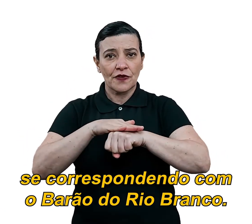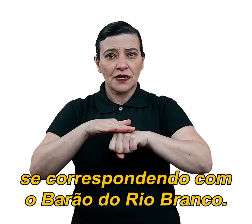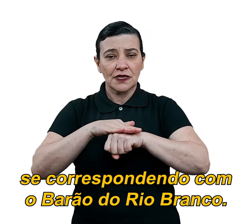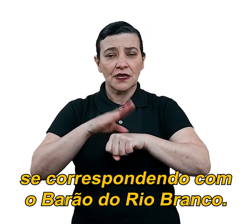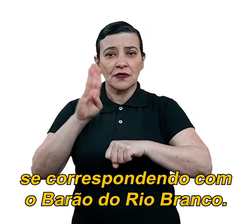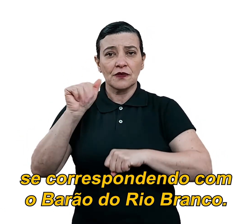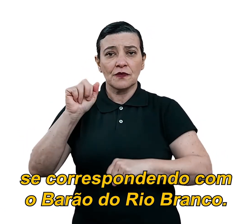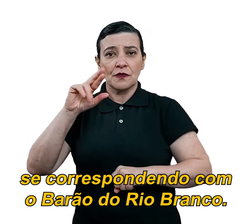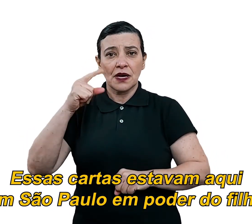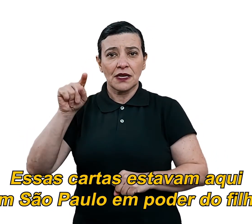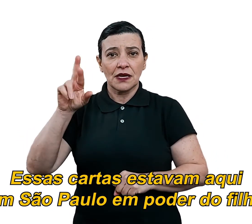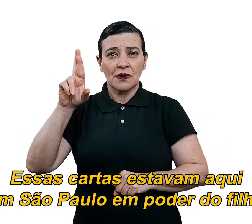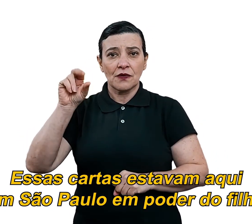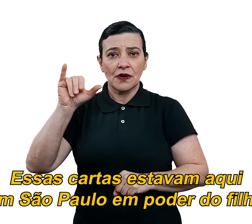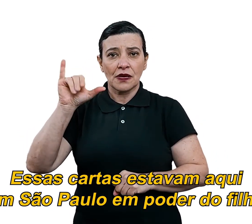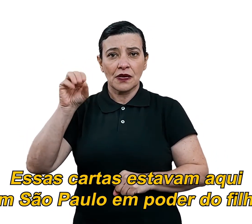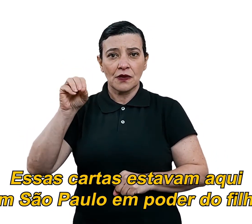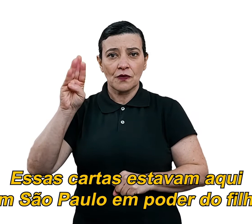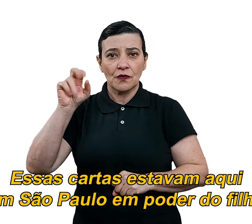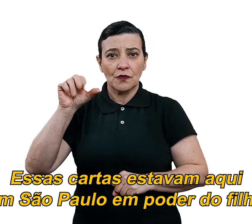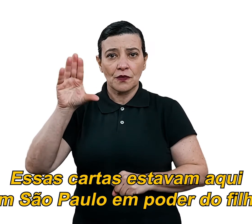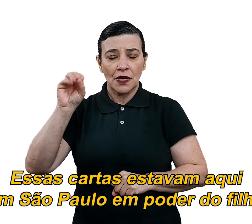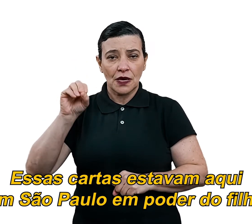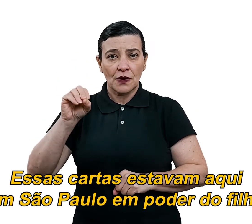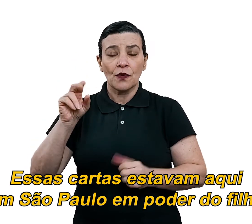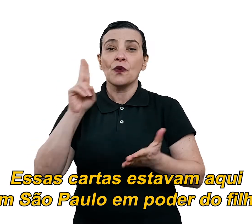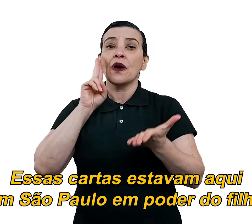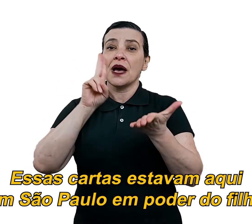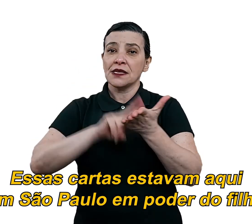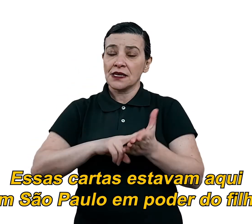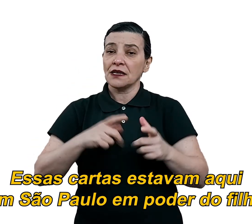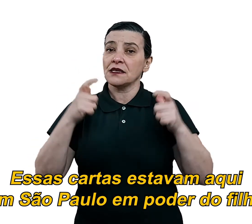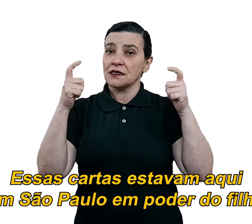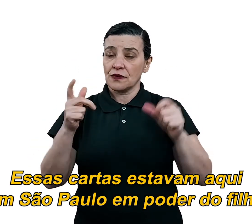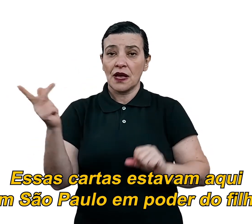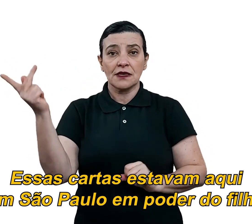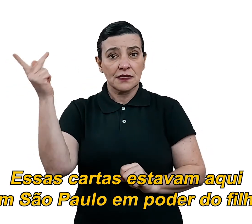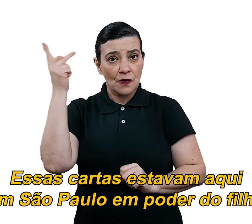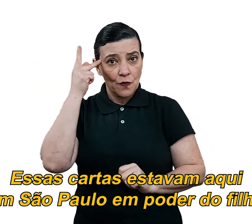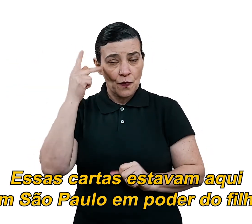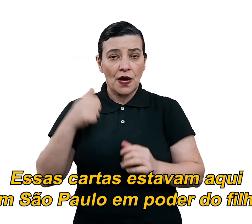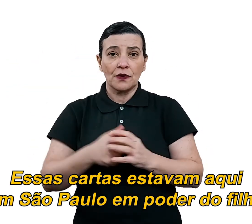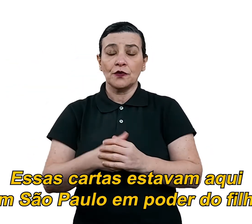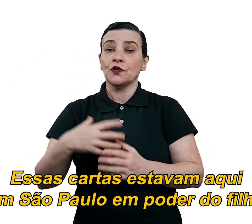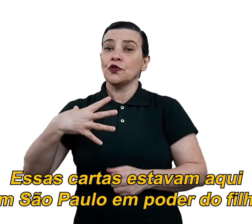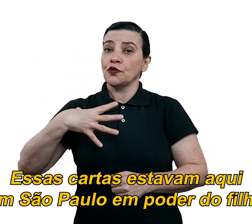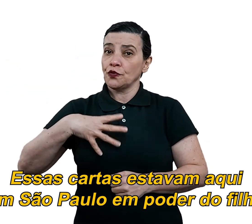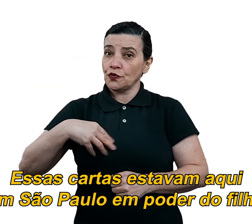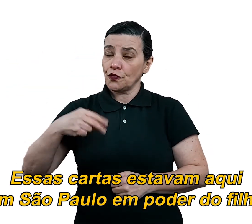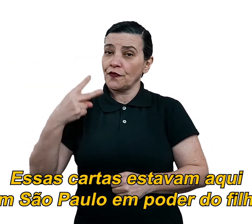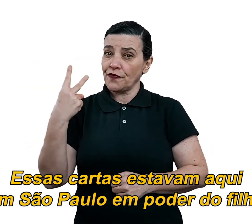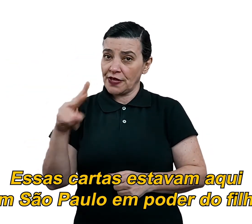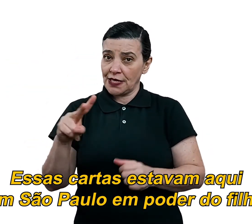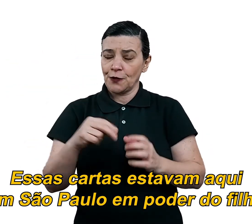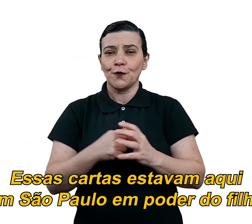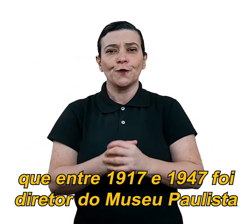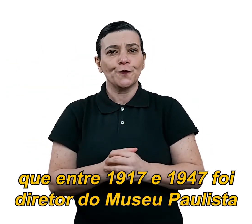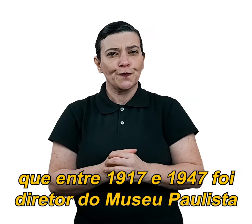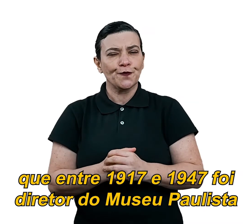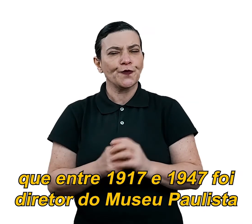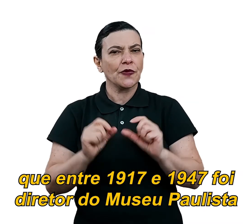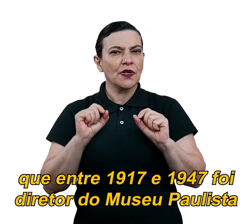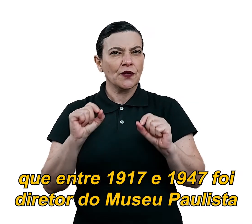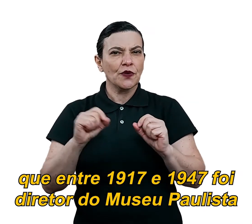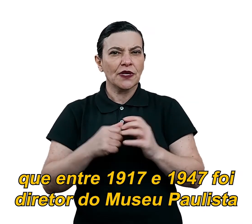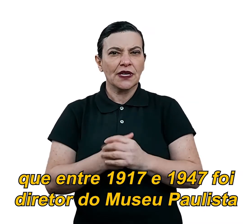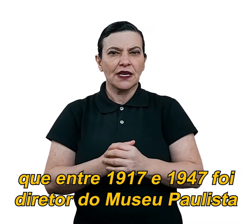o Barão do Rio Branco. Essas cartas estavam aqui em São Paulo, estavam em poder do filho, né,